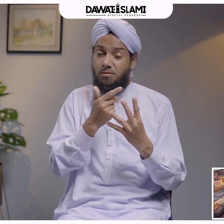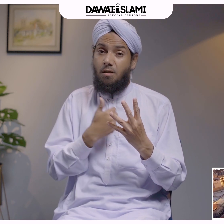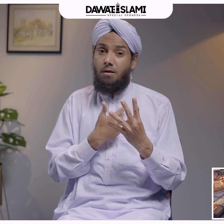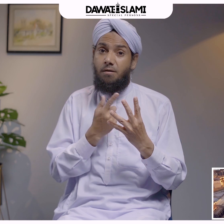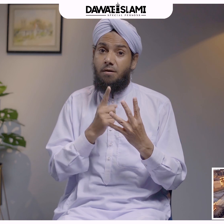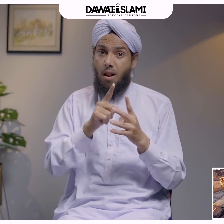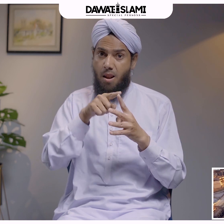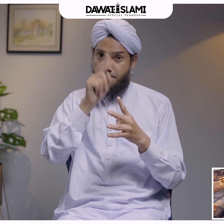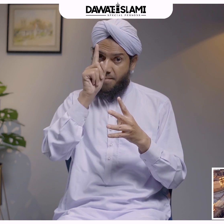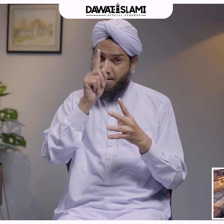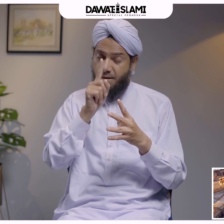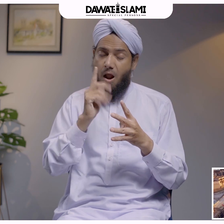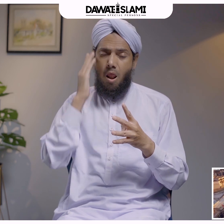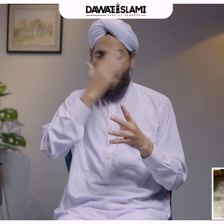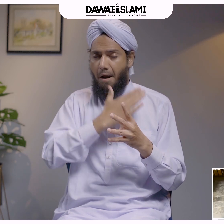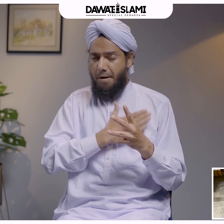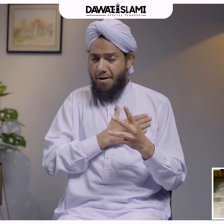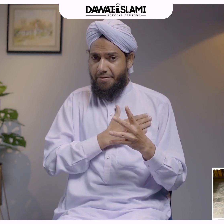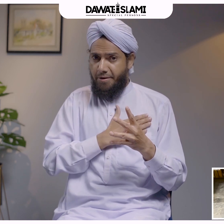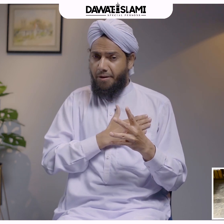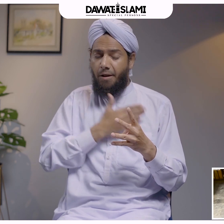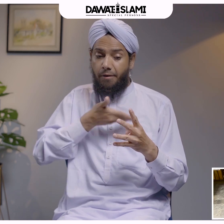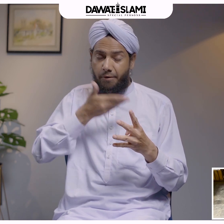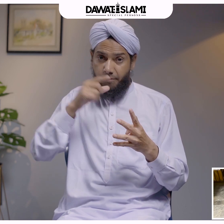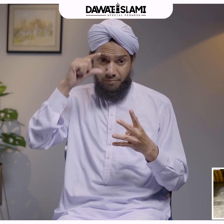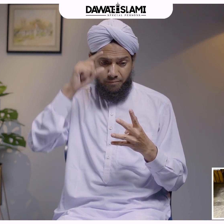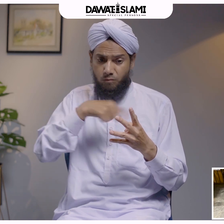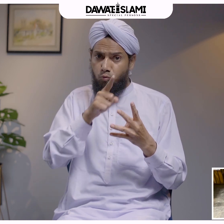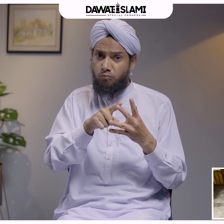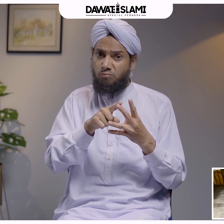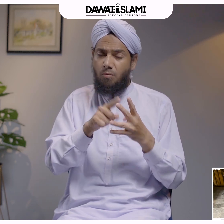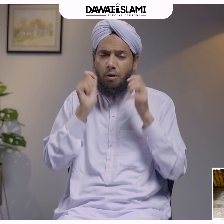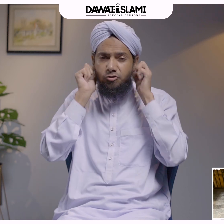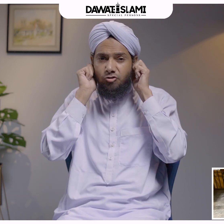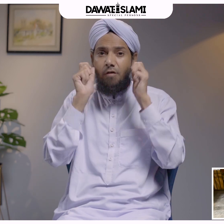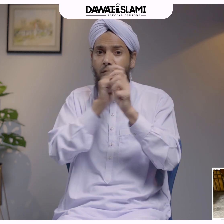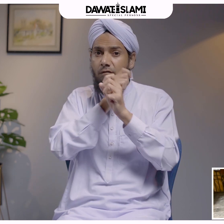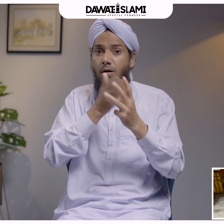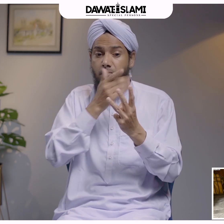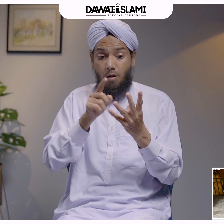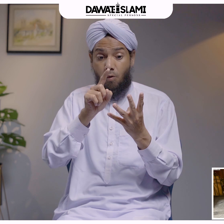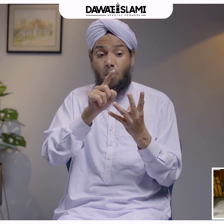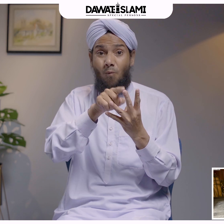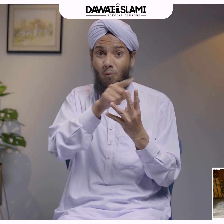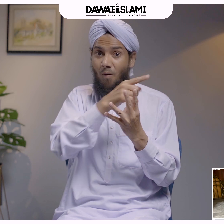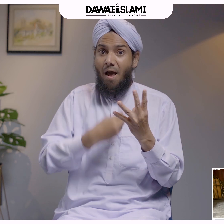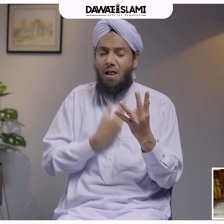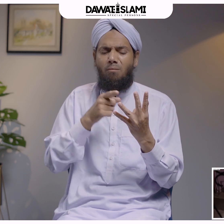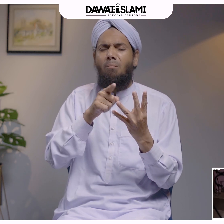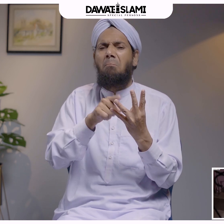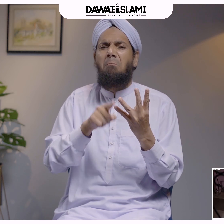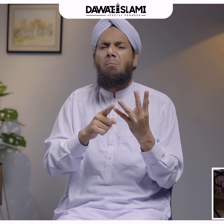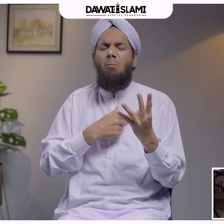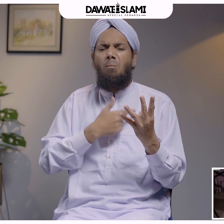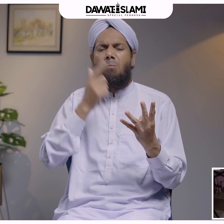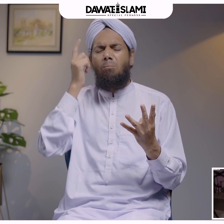رب عز و جل کو راضی کرو گے وہ یہ ہیں، نمبر 1، لا الہ الا اللہ کی گواہی دینا، نمبر 2، استغفار کرنا۔ جبکہ